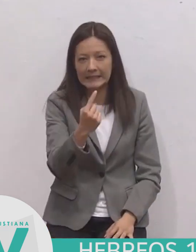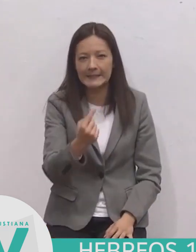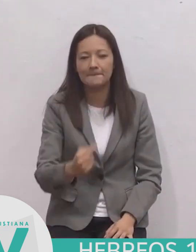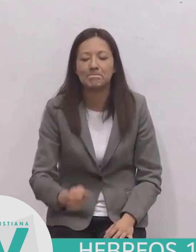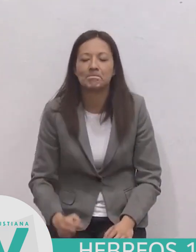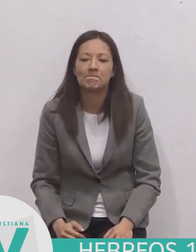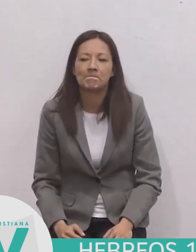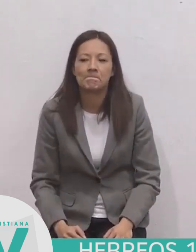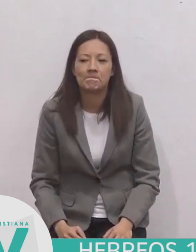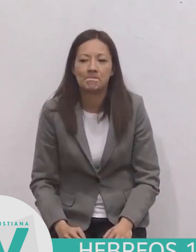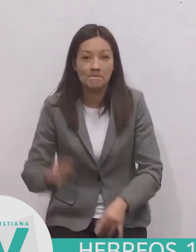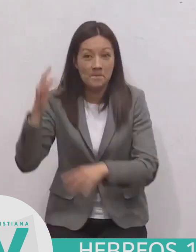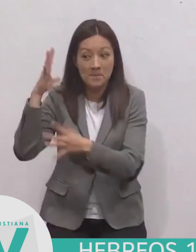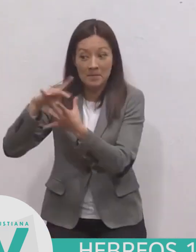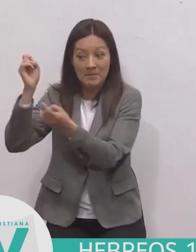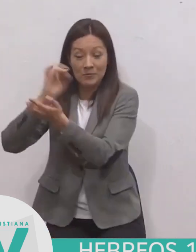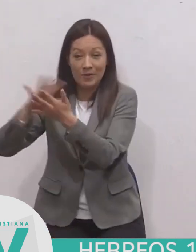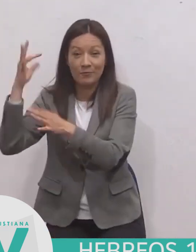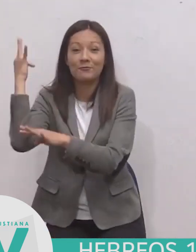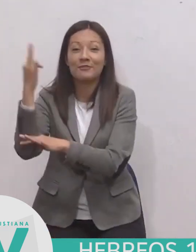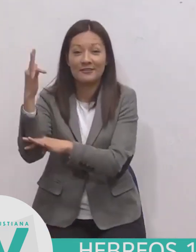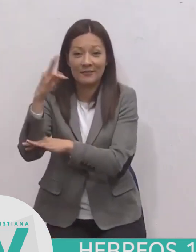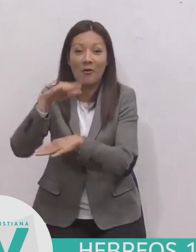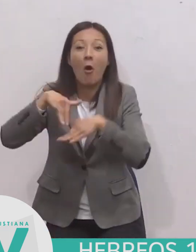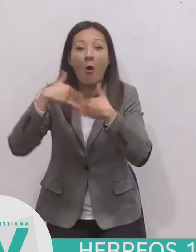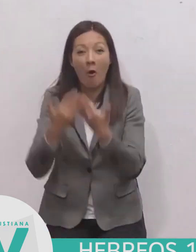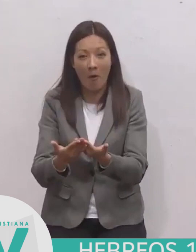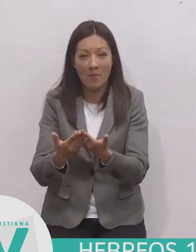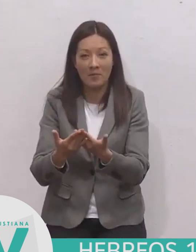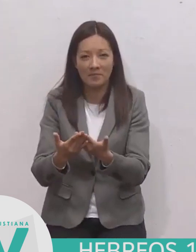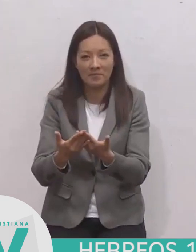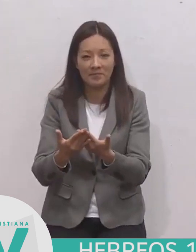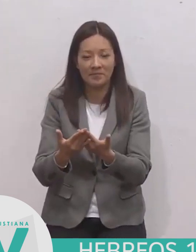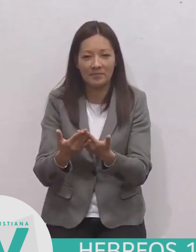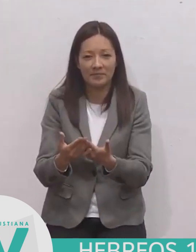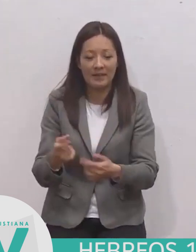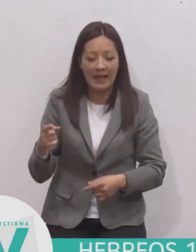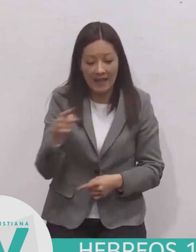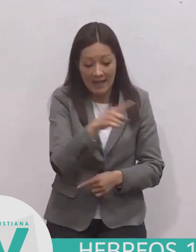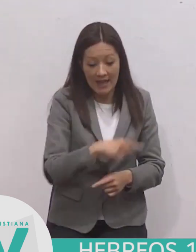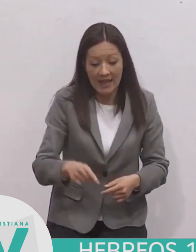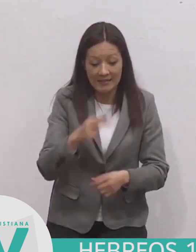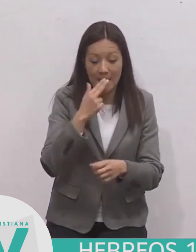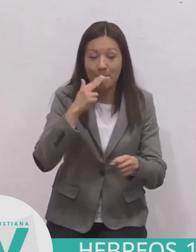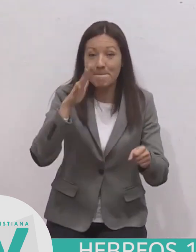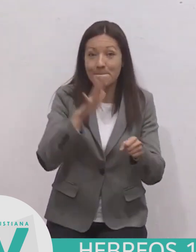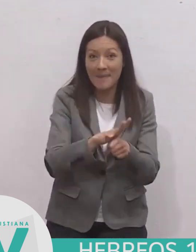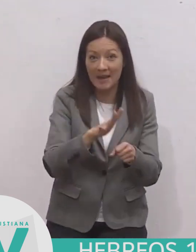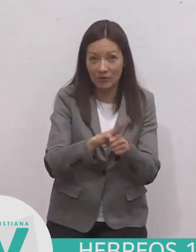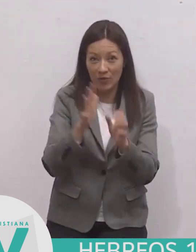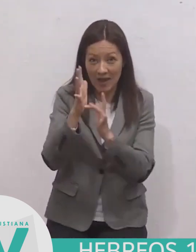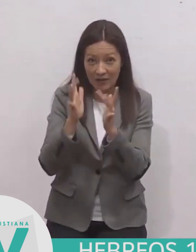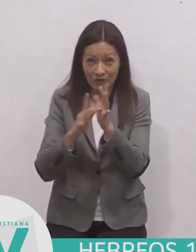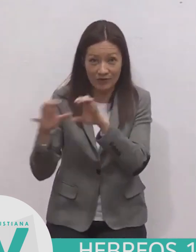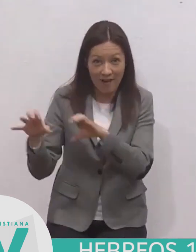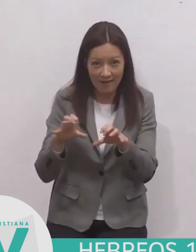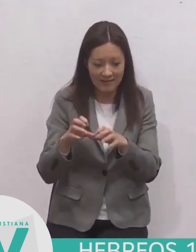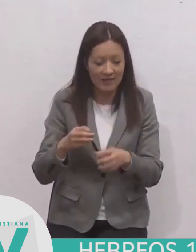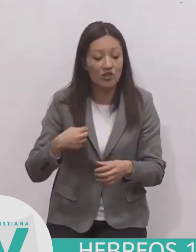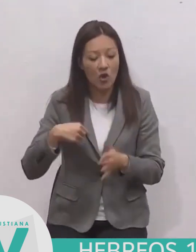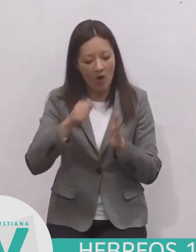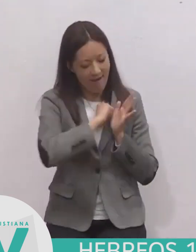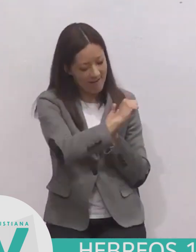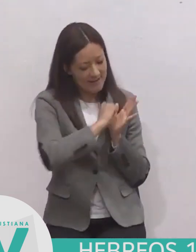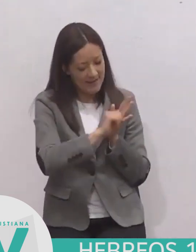atestigua lo mismo el Espíritu Santo, porque después de haber dicho, este es el pacto que haré con ellos después de aquellos días, dice el Señor, pondré mis leyes en